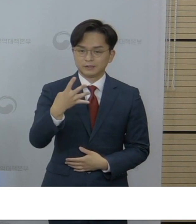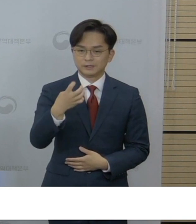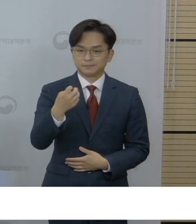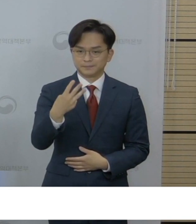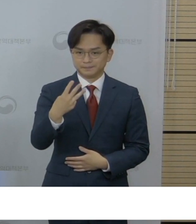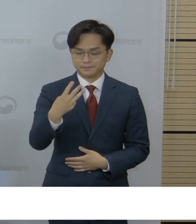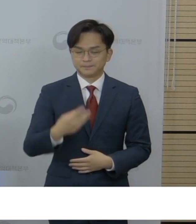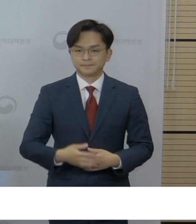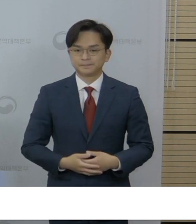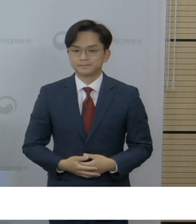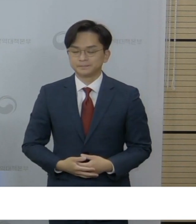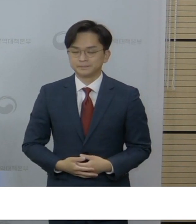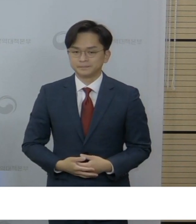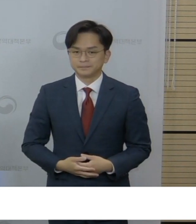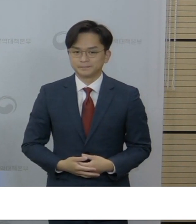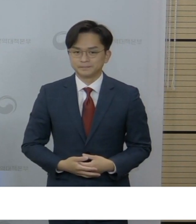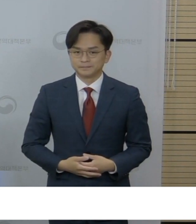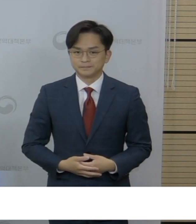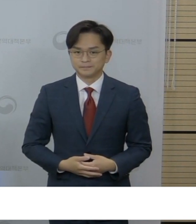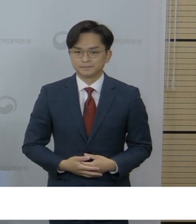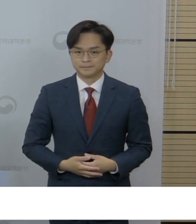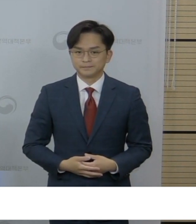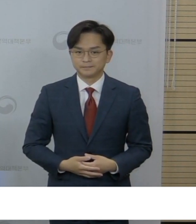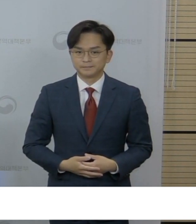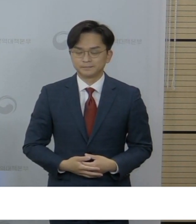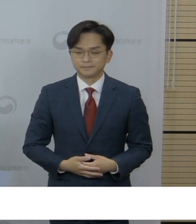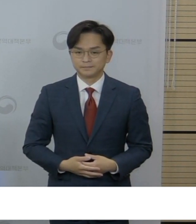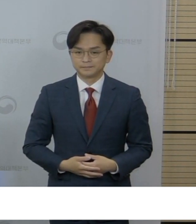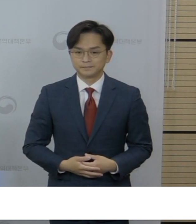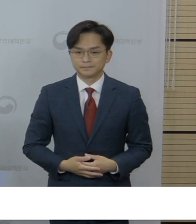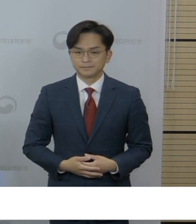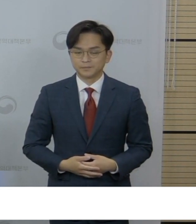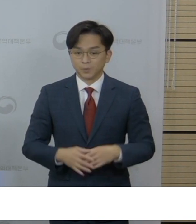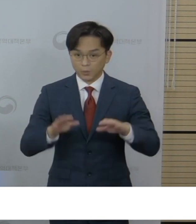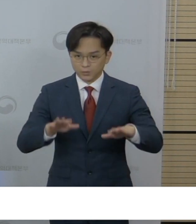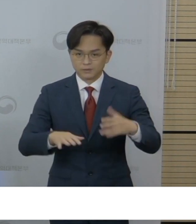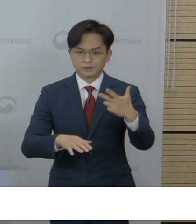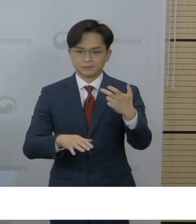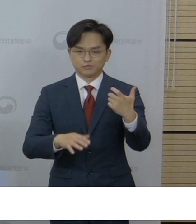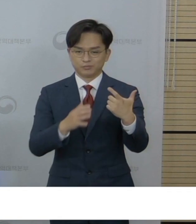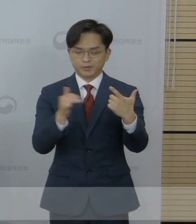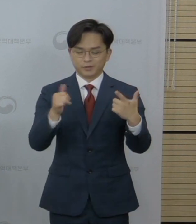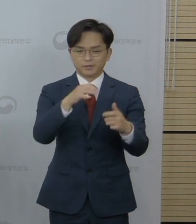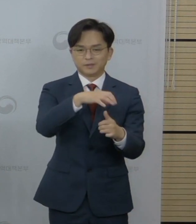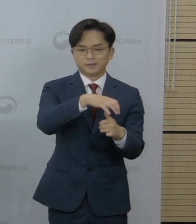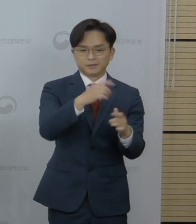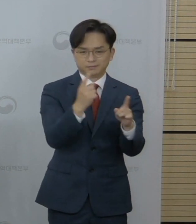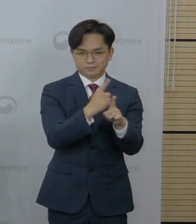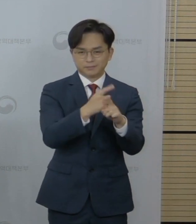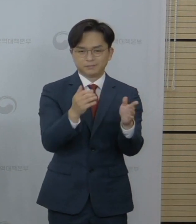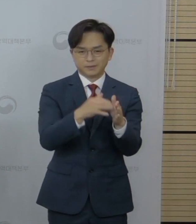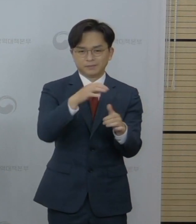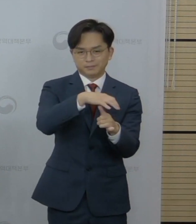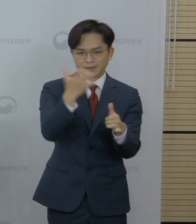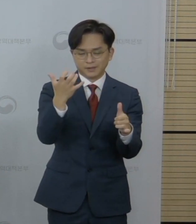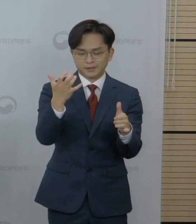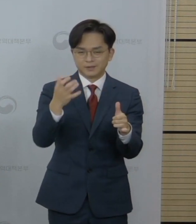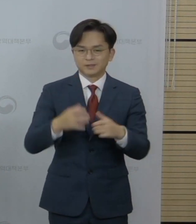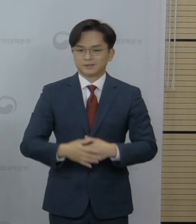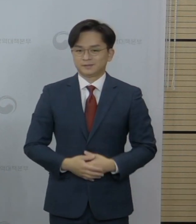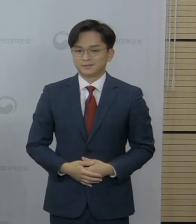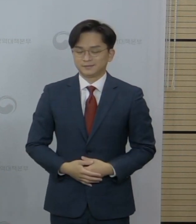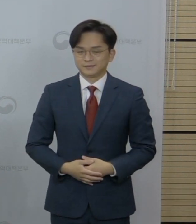26,043명입니다. 신규로 76명이 격리 해제되어 현재 1,602명이 격리